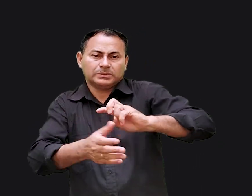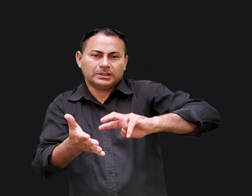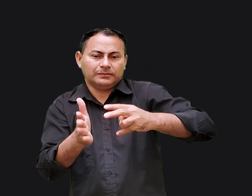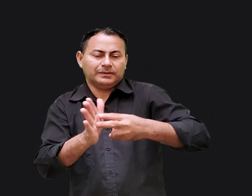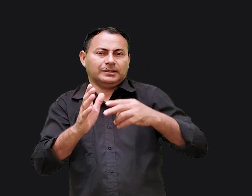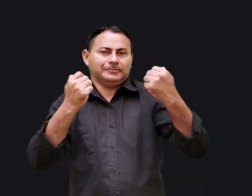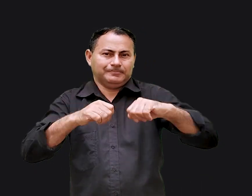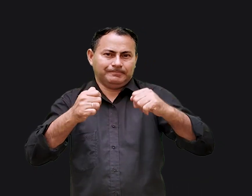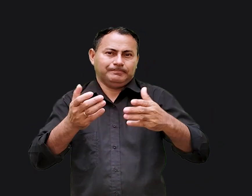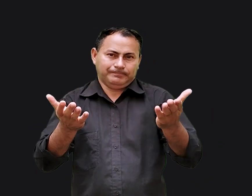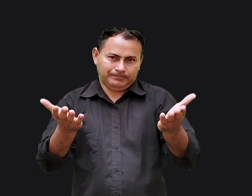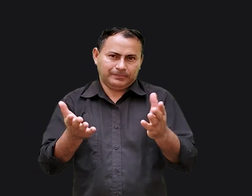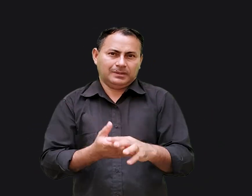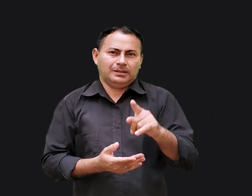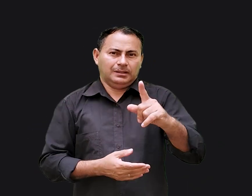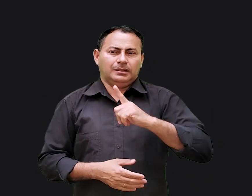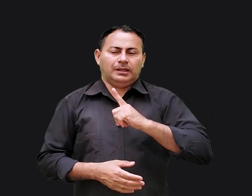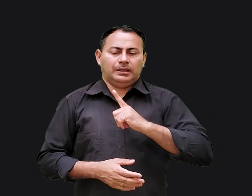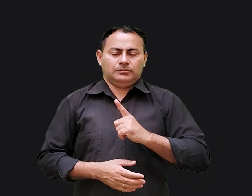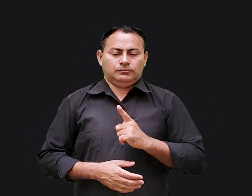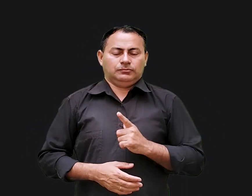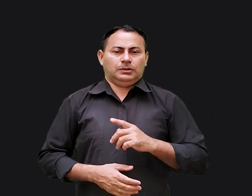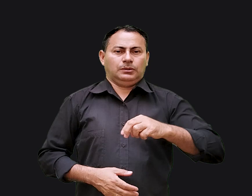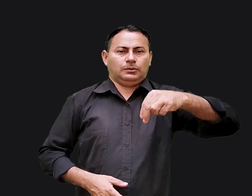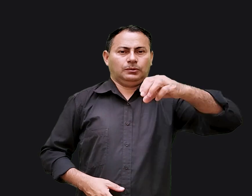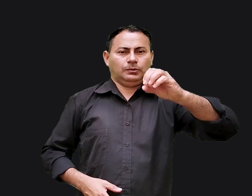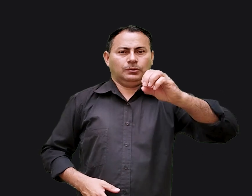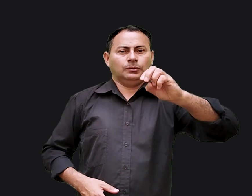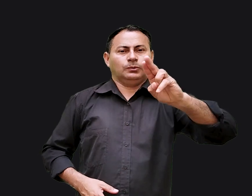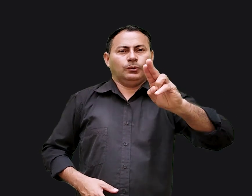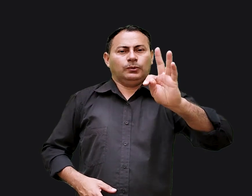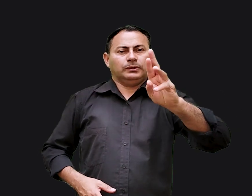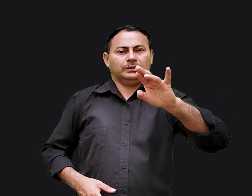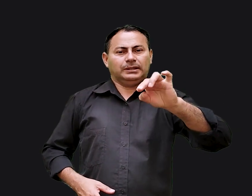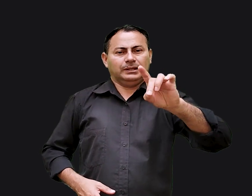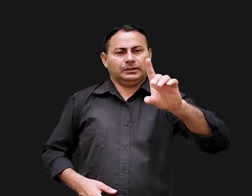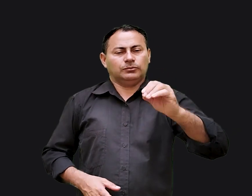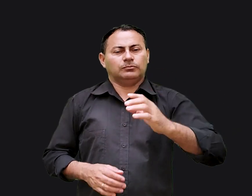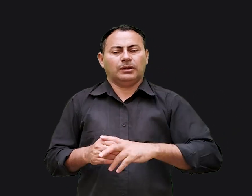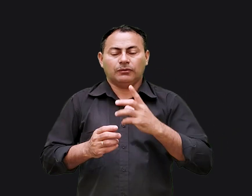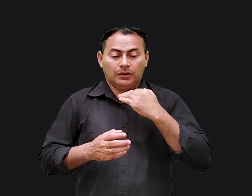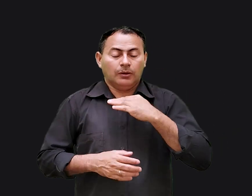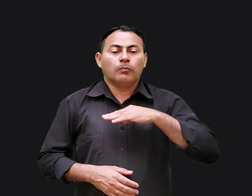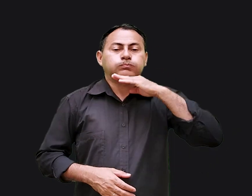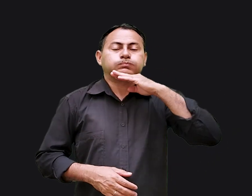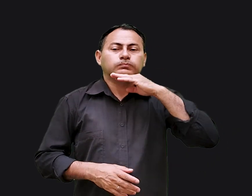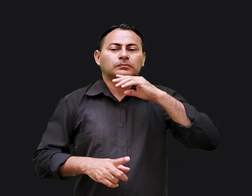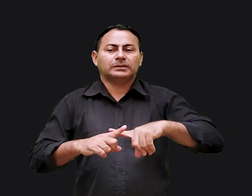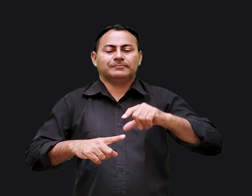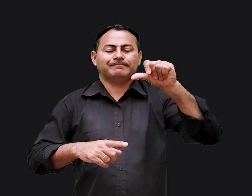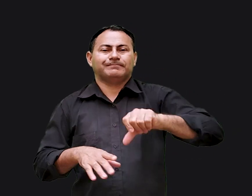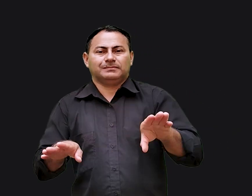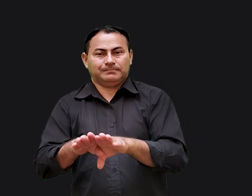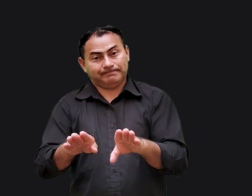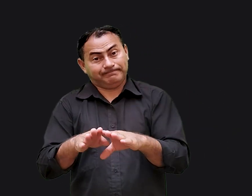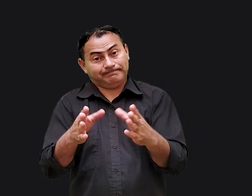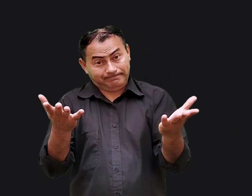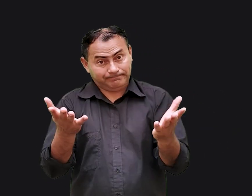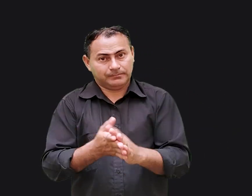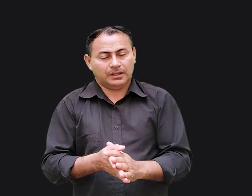dizer necessariamente que você esteja nutrido. A obesidade pode significar superalimentação e subnutrição. Este foi